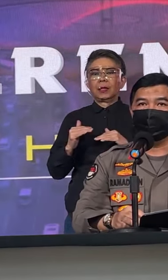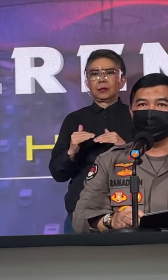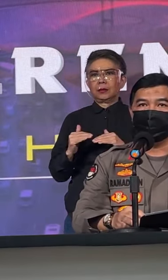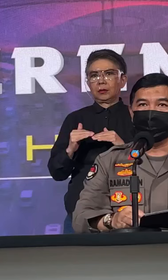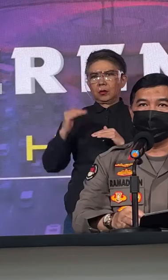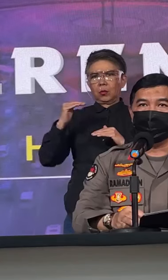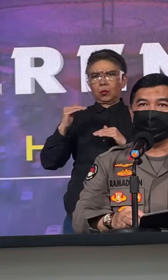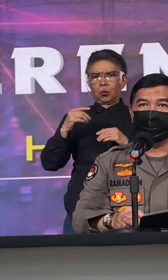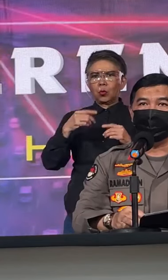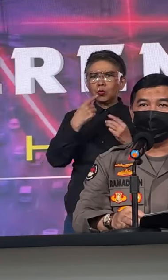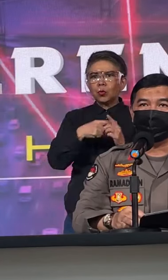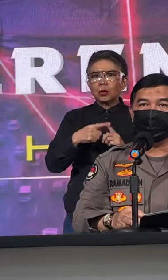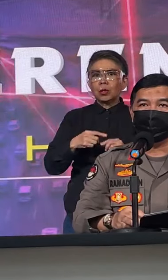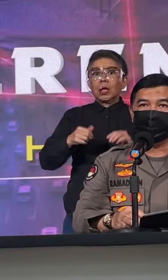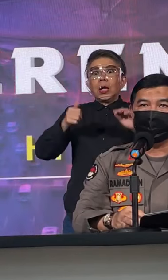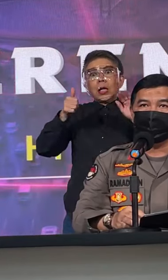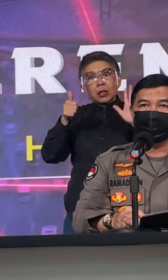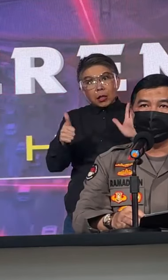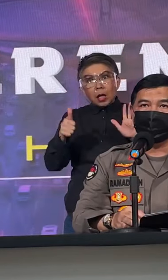kenaikan sebanyak